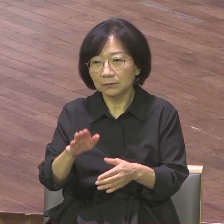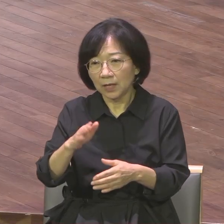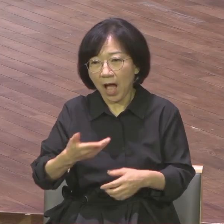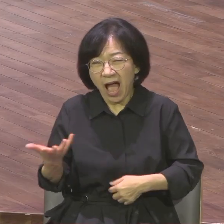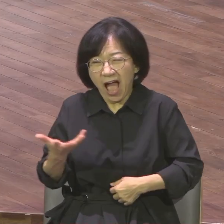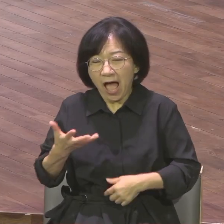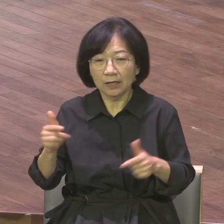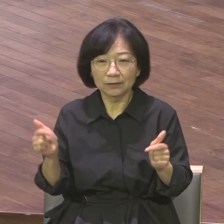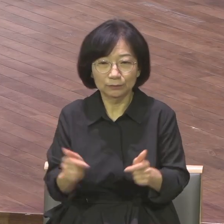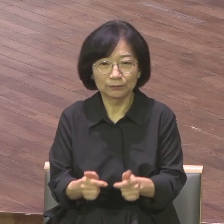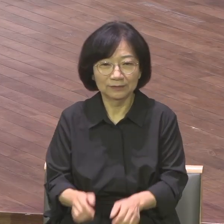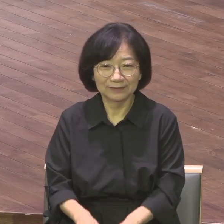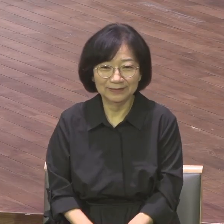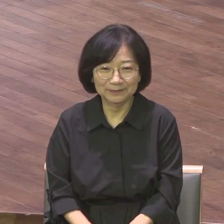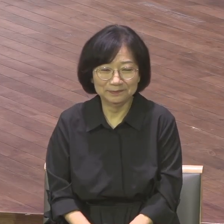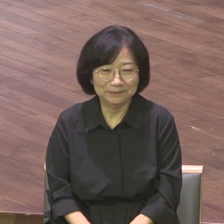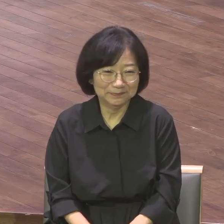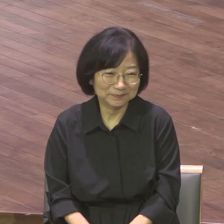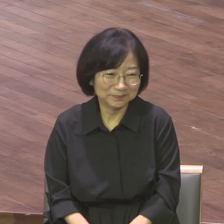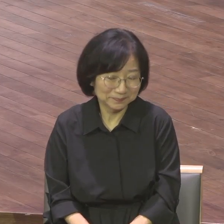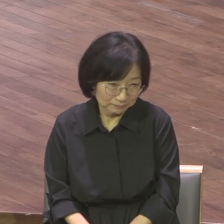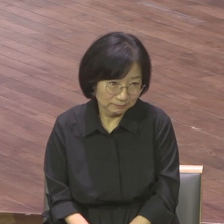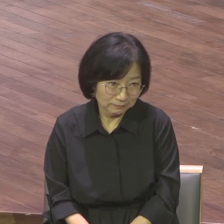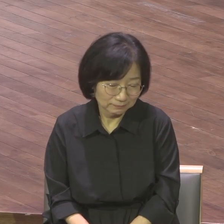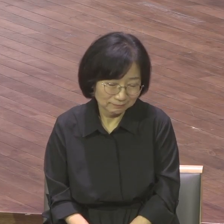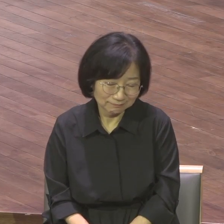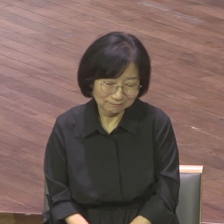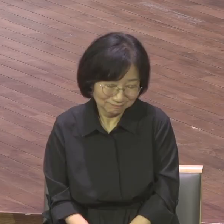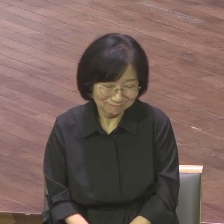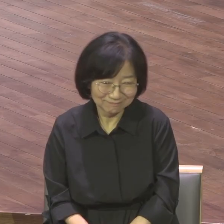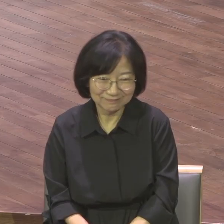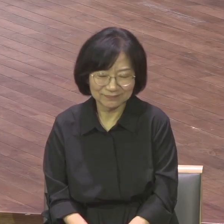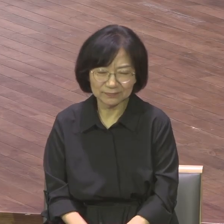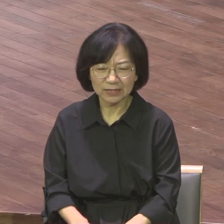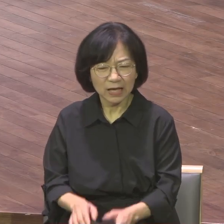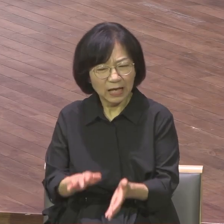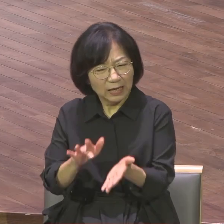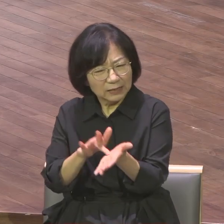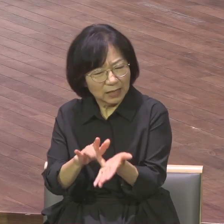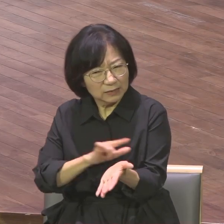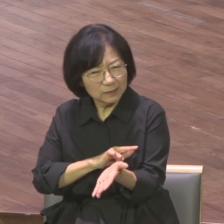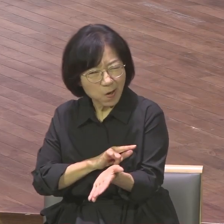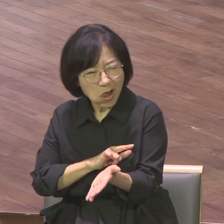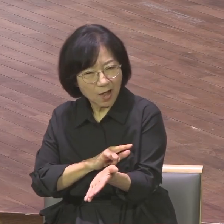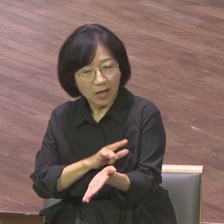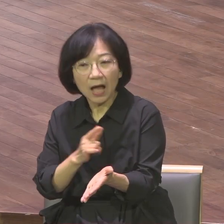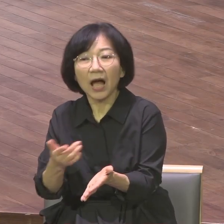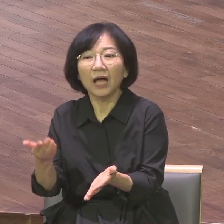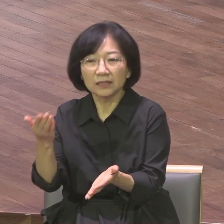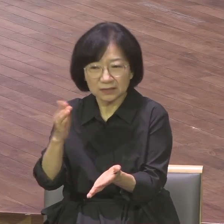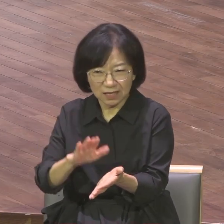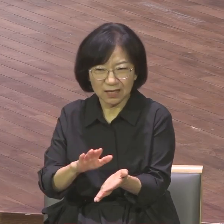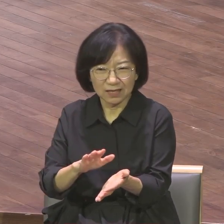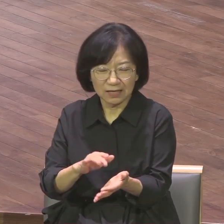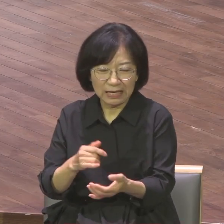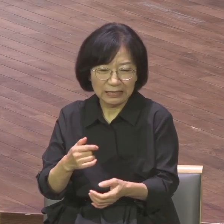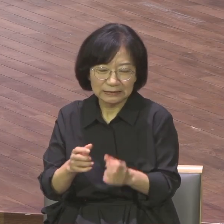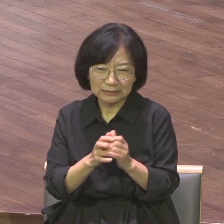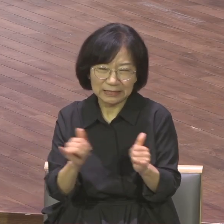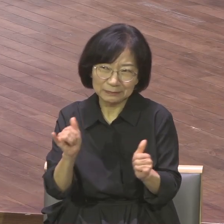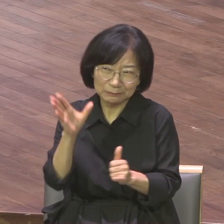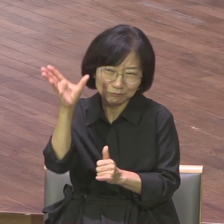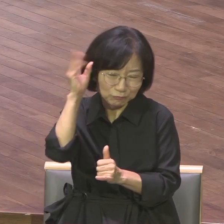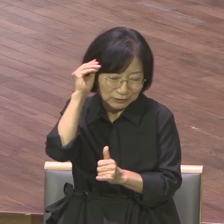이상하게 정상과 약이 맞지 않는데 그건 줄 알고 그때는 그 정도로 무지했어요.